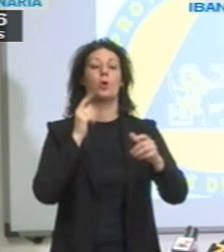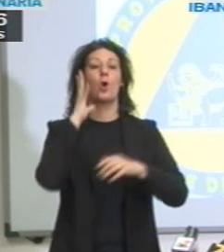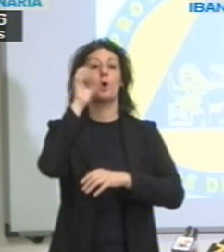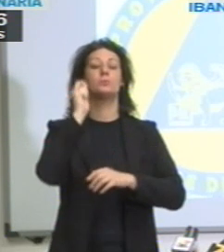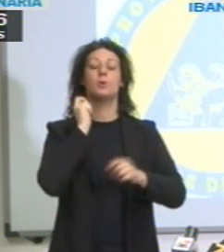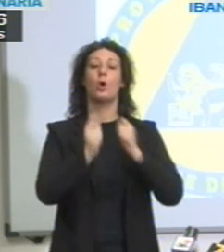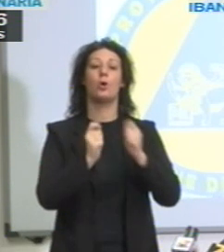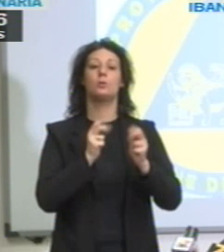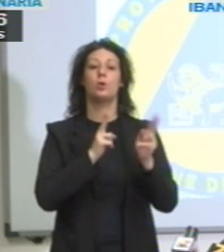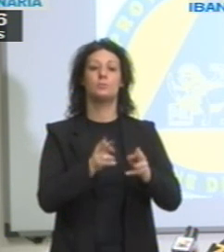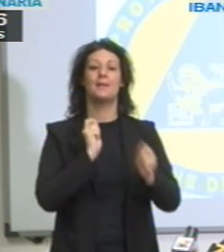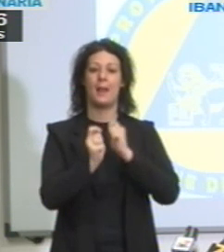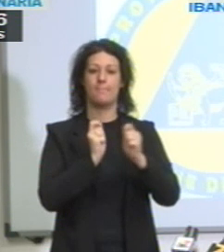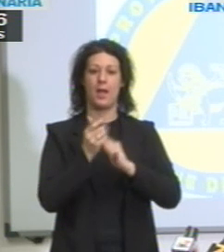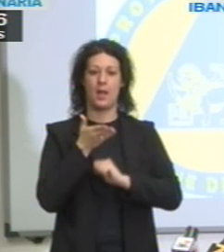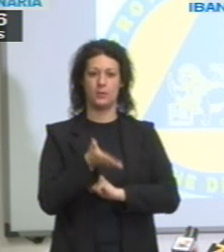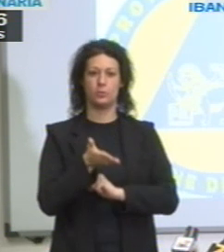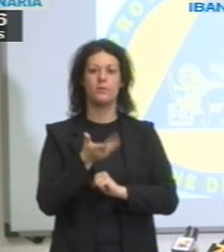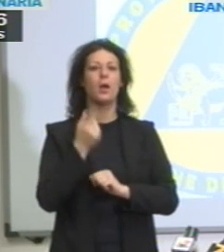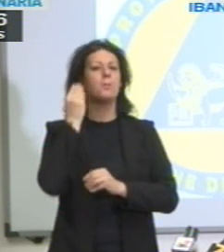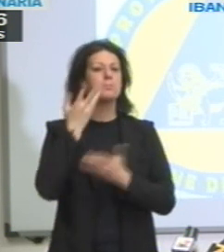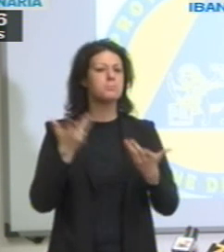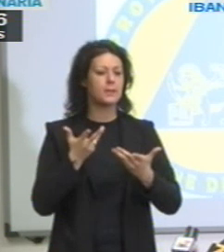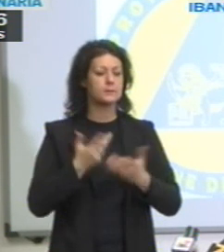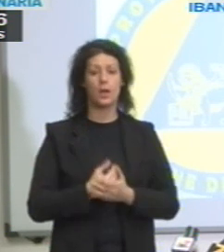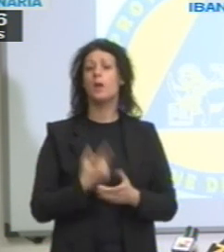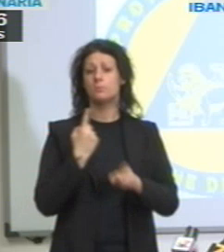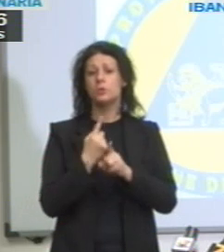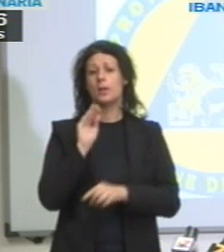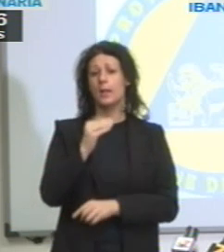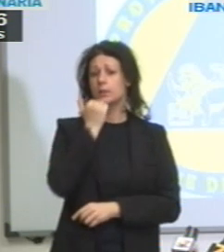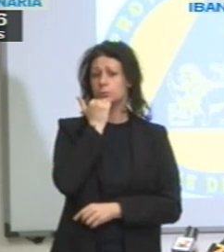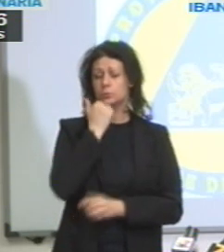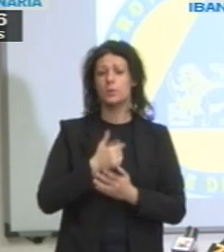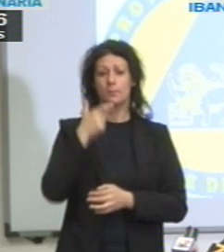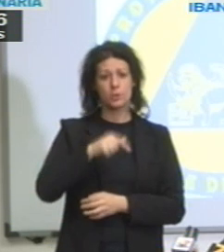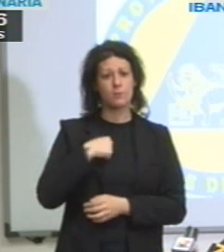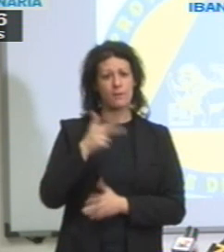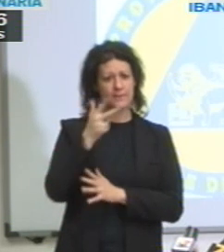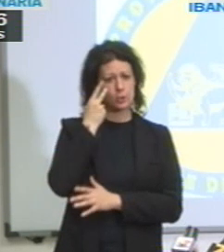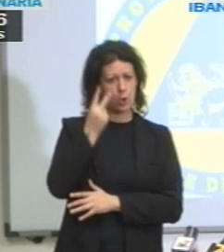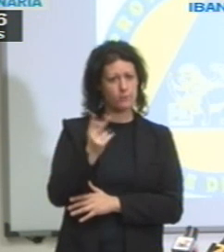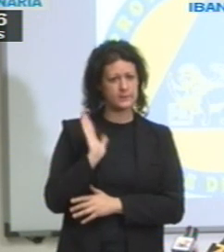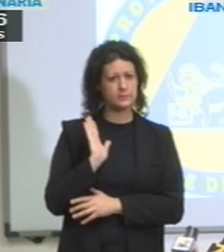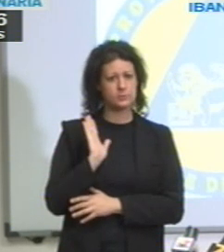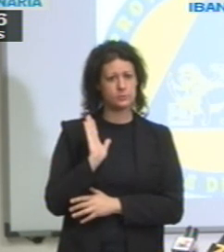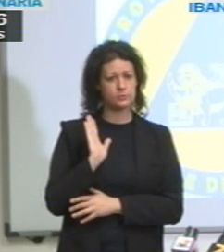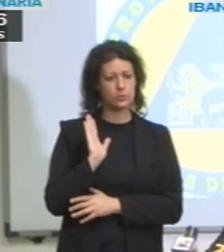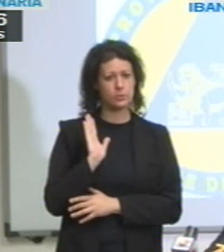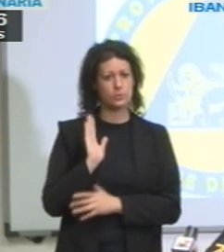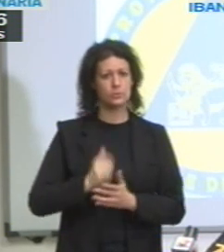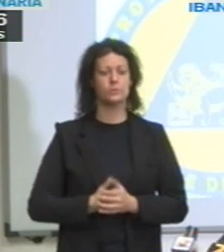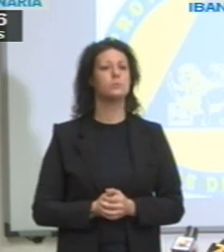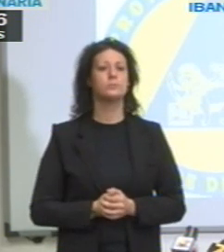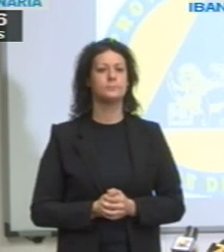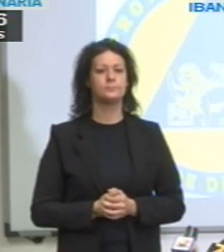con le scuse, punto. Non c'è altro da aggiungere. Io ho visto il video, penso che possa capitare a tutti di, lo dice uno che gli